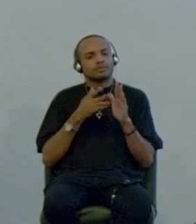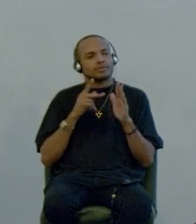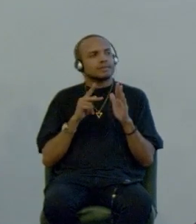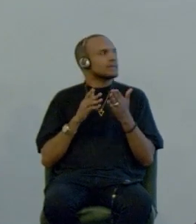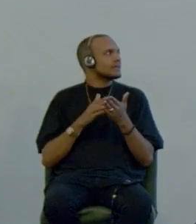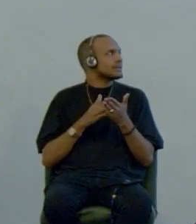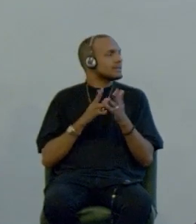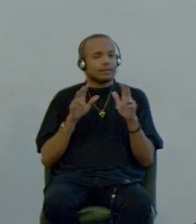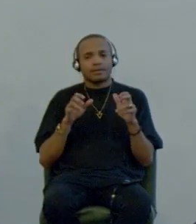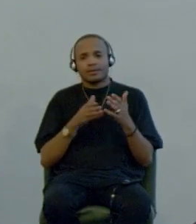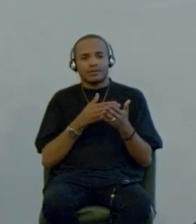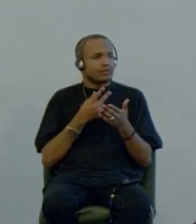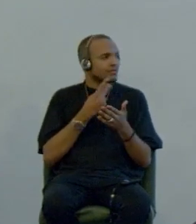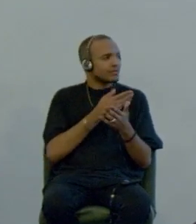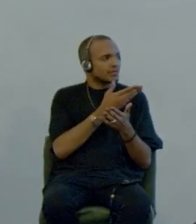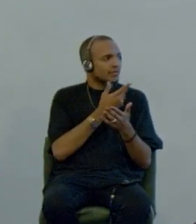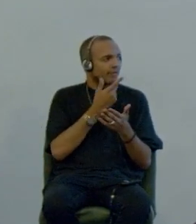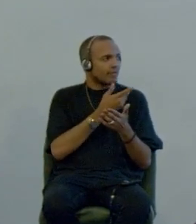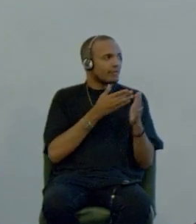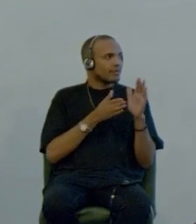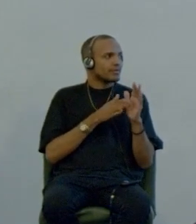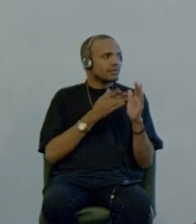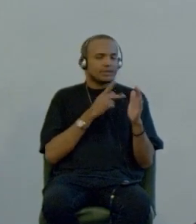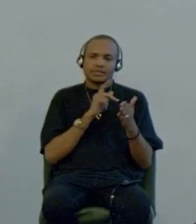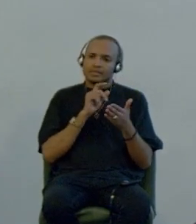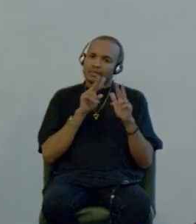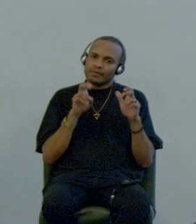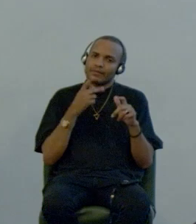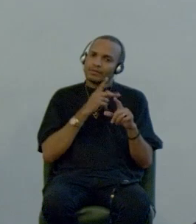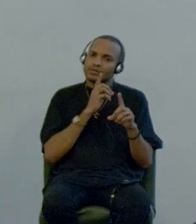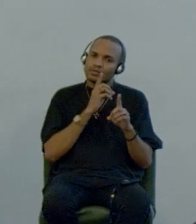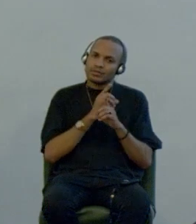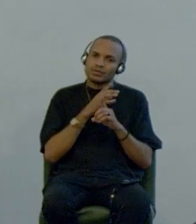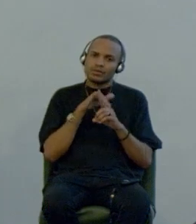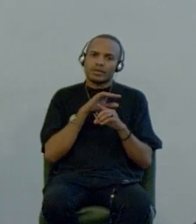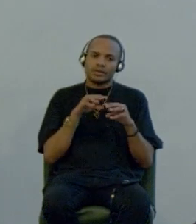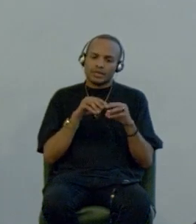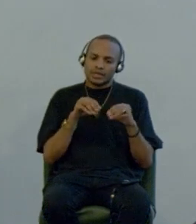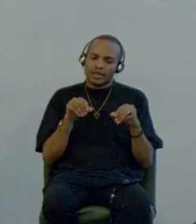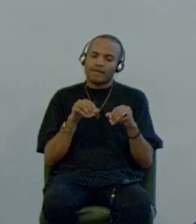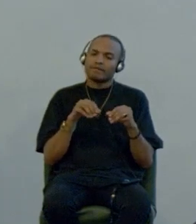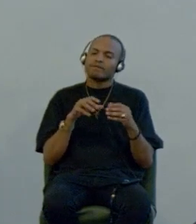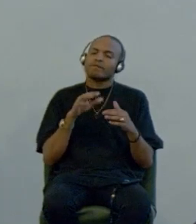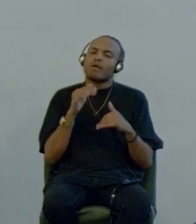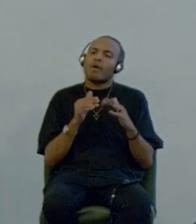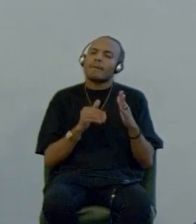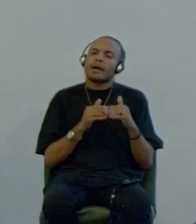qui l'as proposé, qui est allé le chercher dans Terraforma. Et je crois que c'est une des choses qui nous relie, cette question